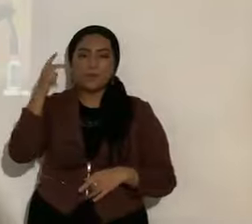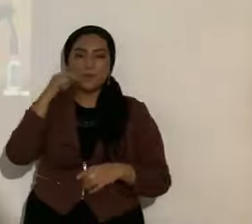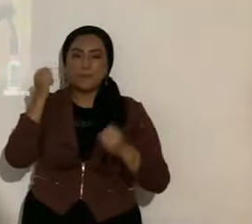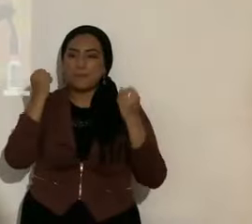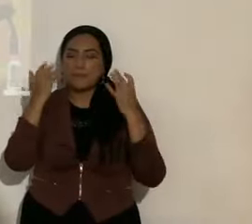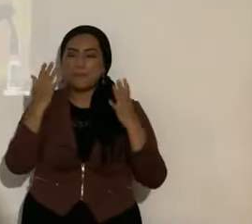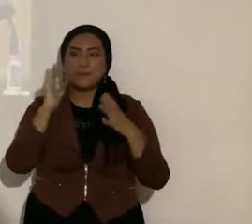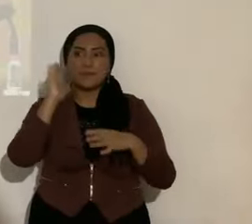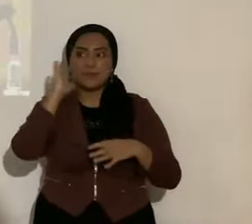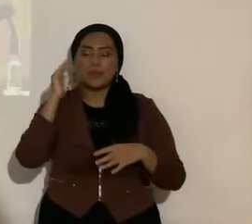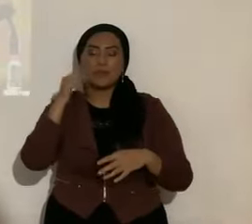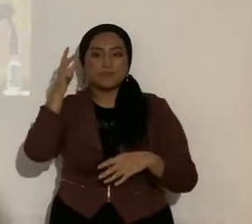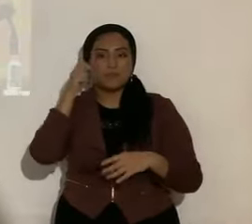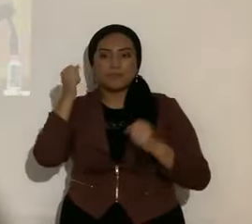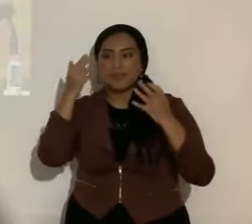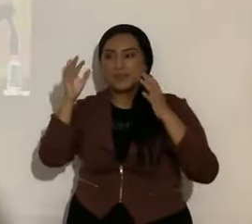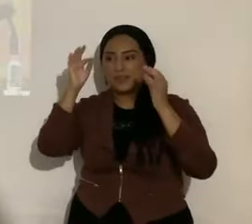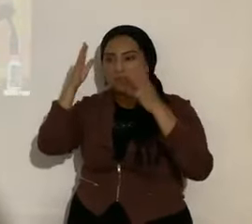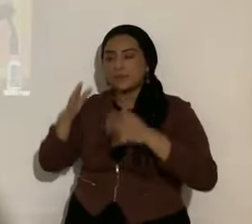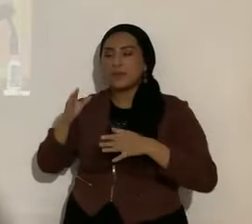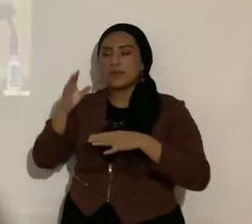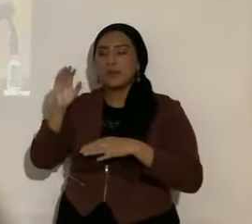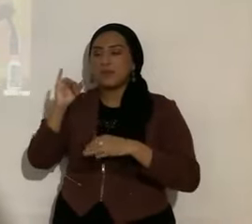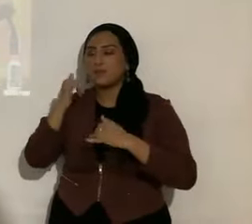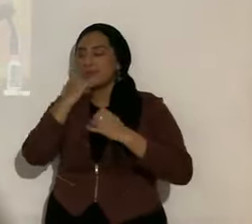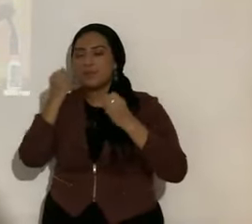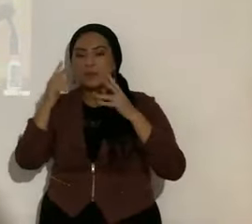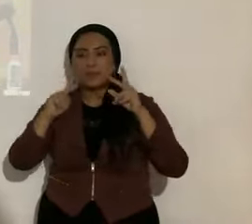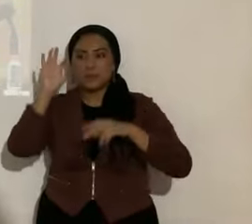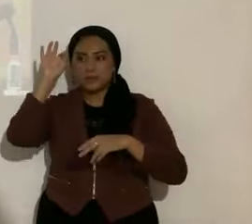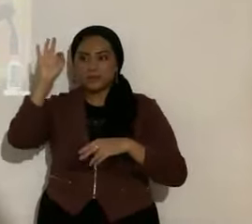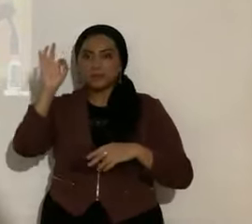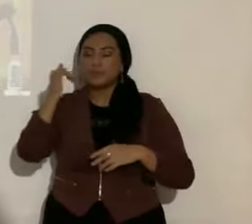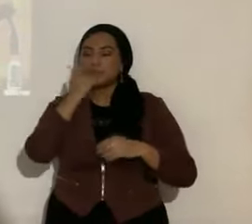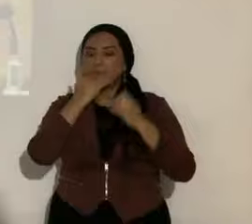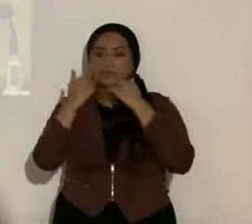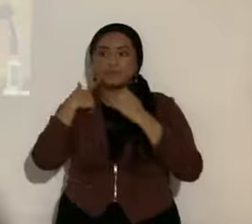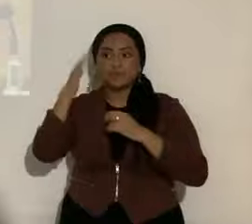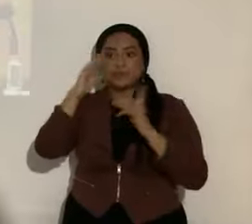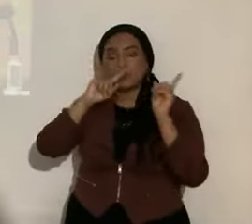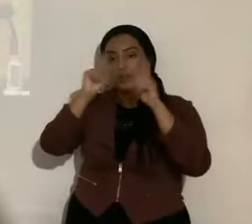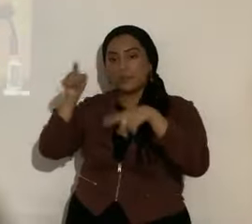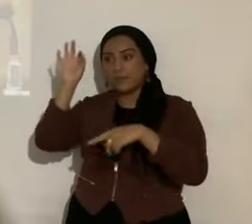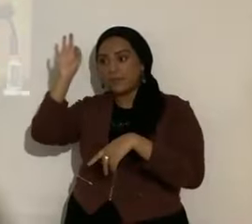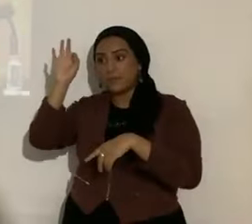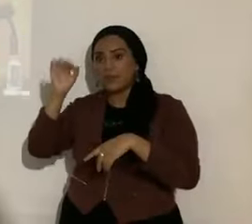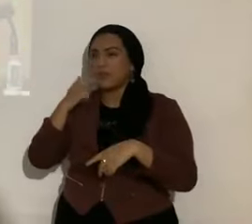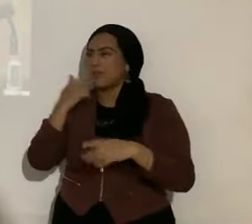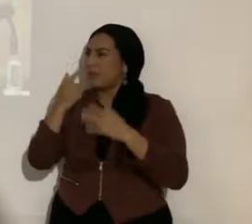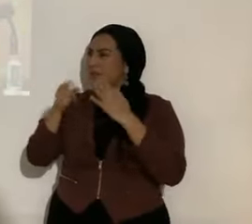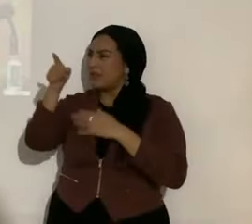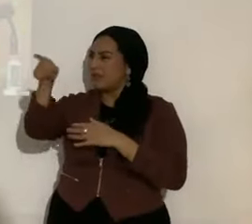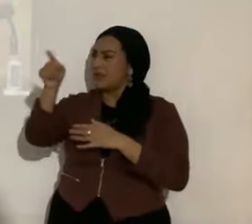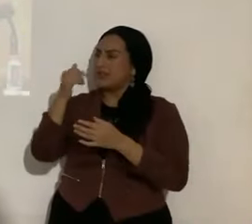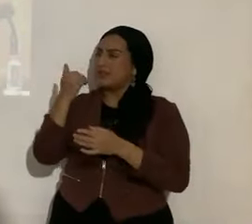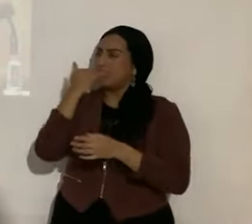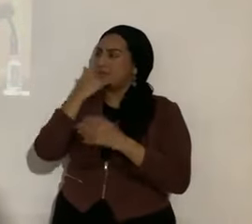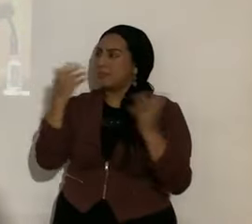administración, hace años oía yo cada administración, donde pues me invitaban a ir a predicar y eso, y decía yo, ¿qué es esto?